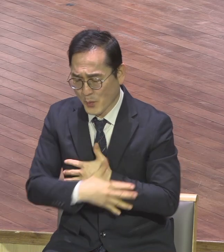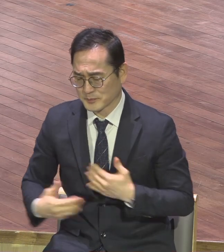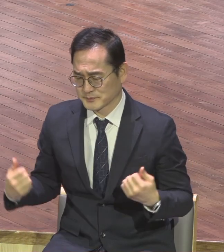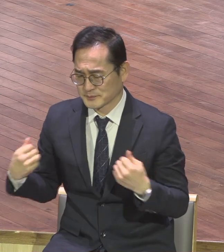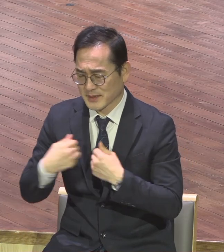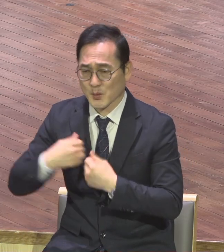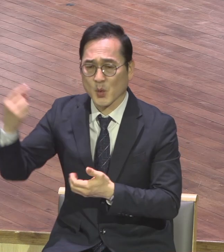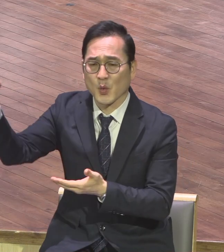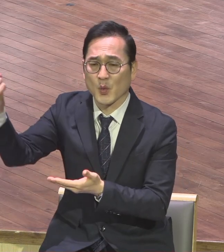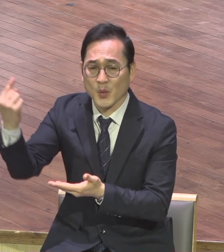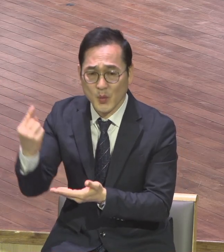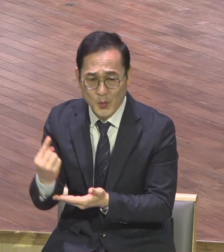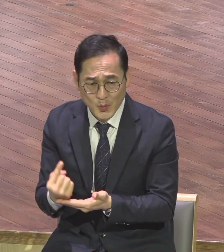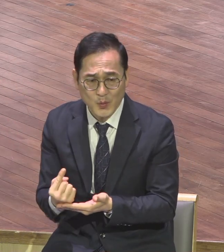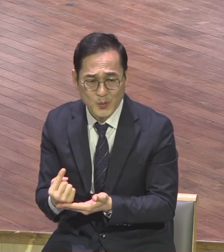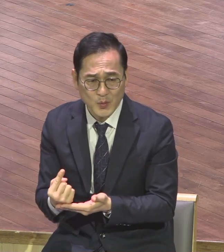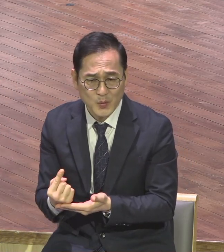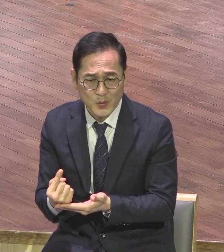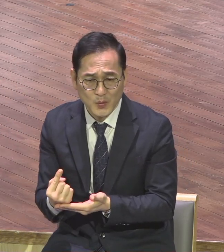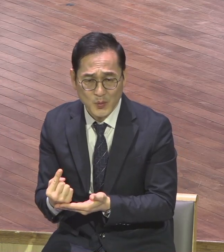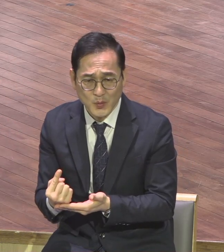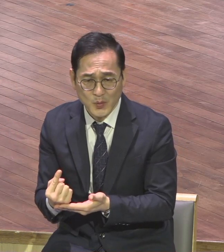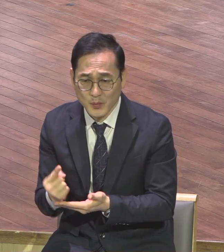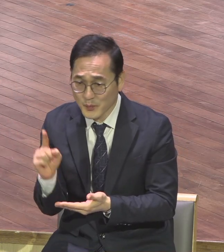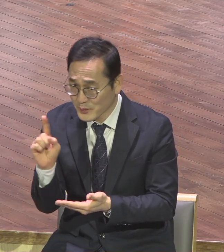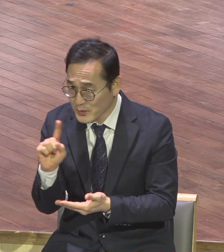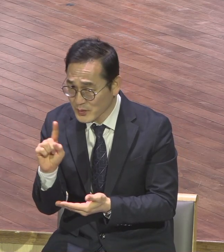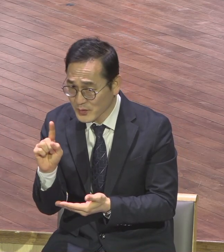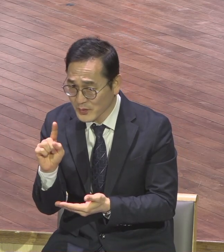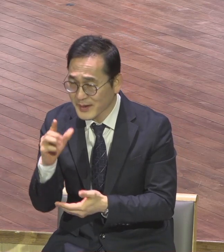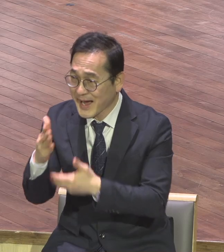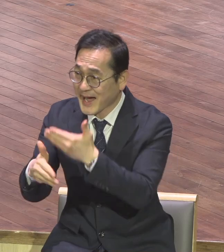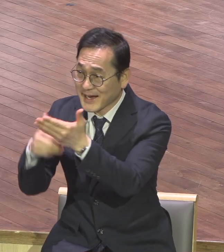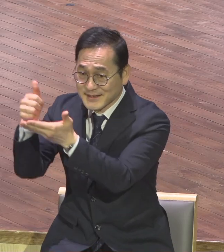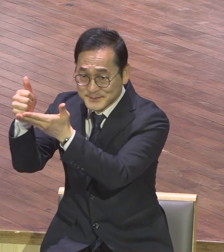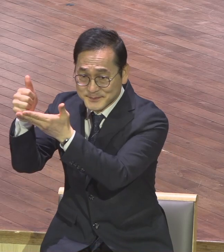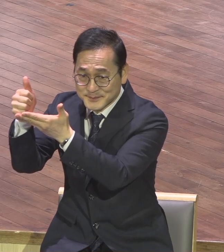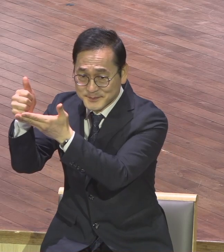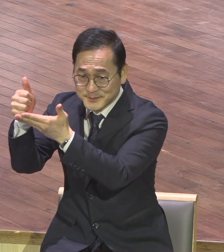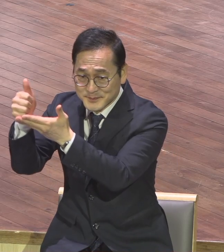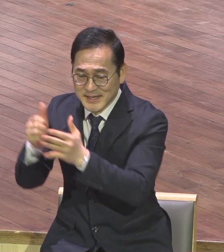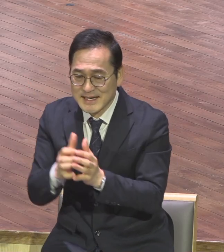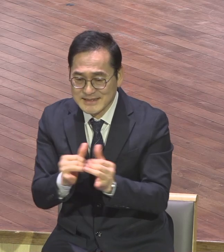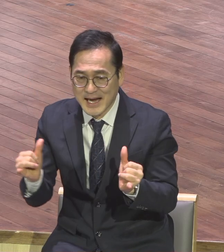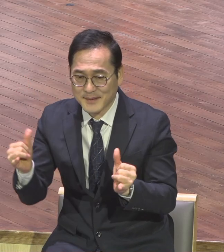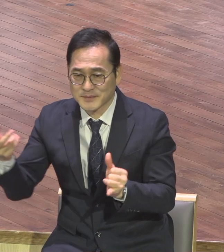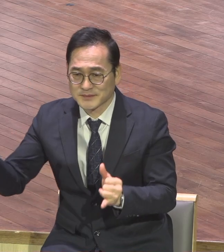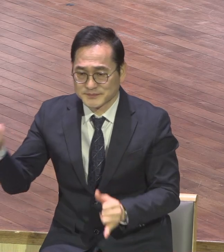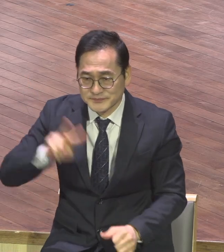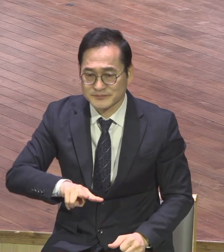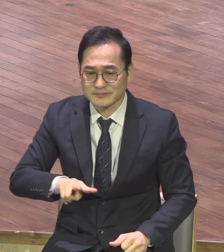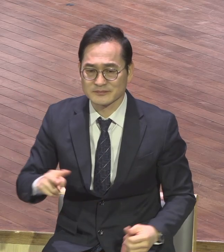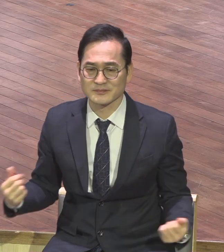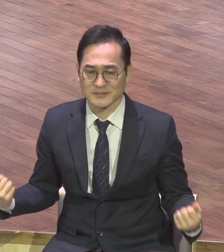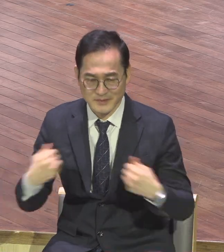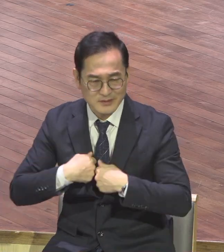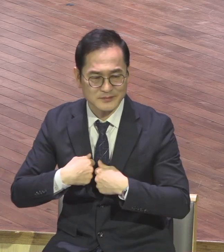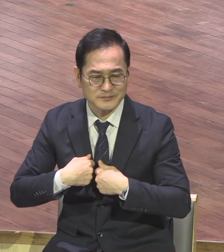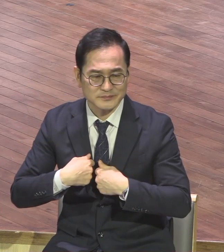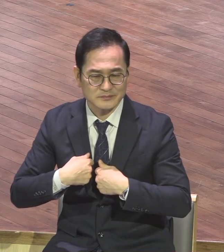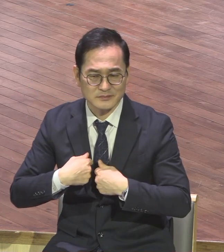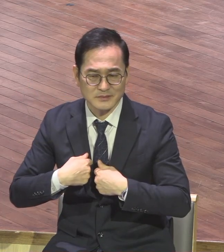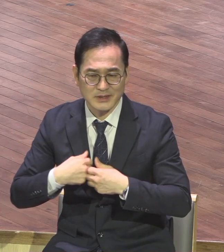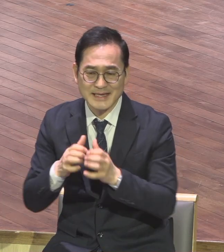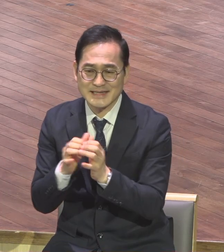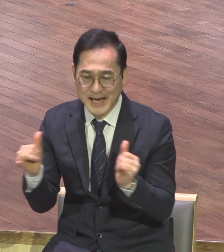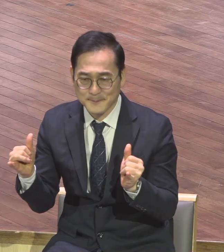육신의 옷을 입고 있잖아요. 육신의 옷을 입고, 이 말은 하나님이 인간이 되어서 인간을 구원하기 위하여